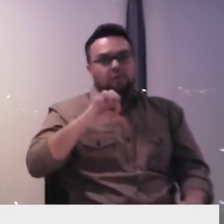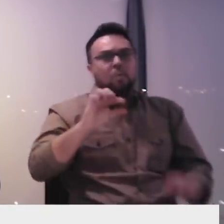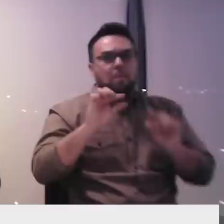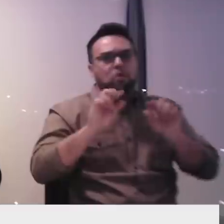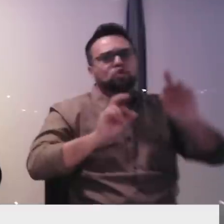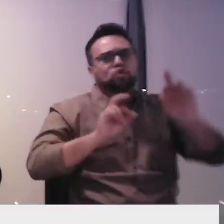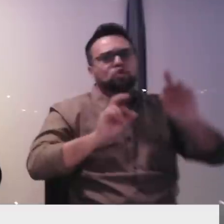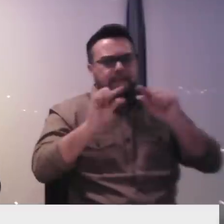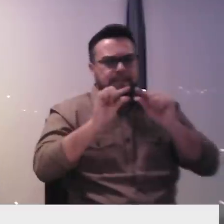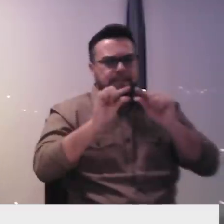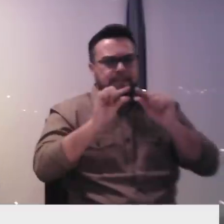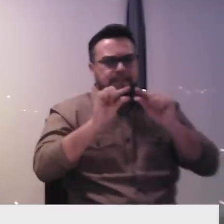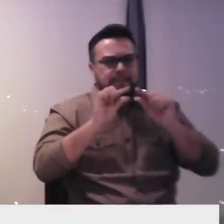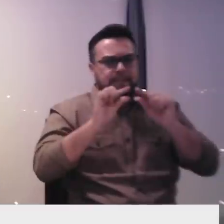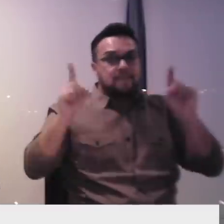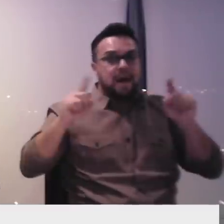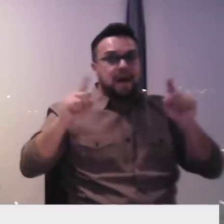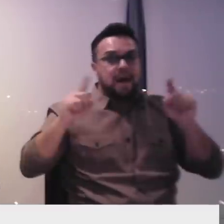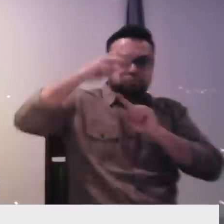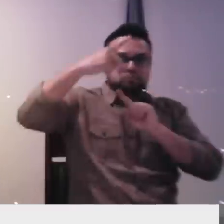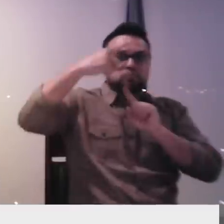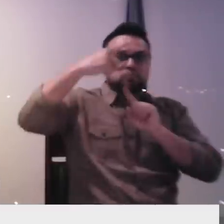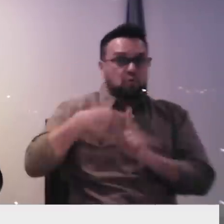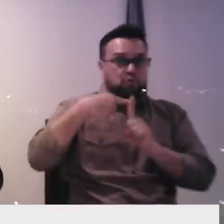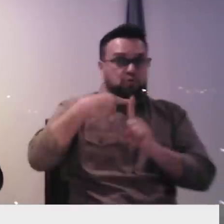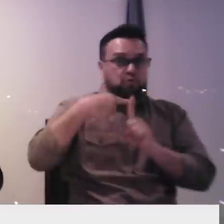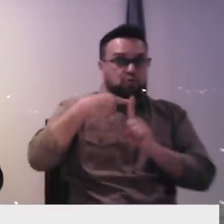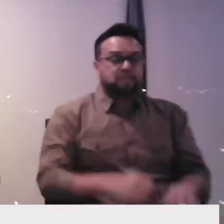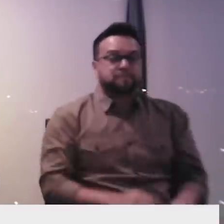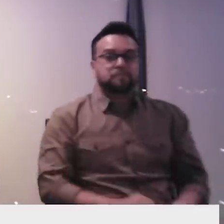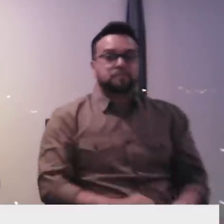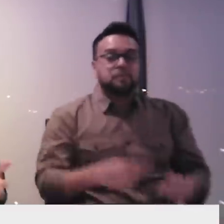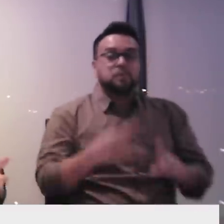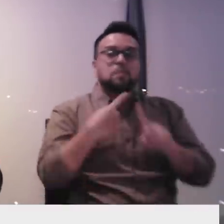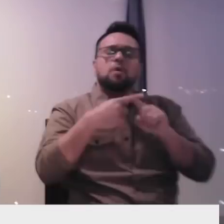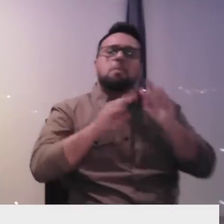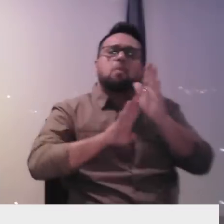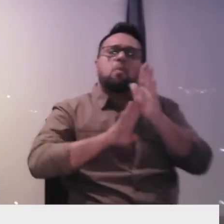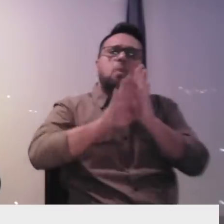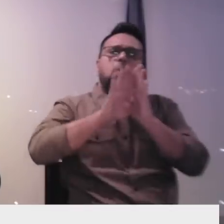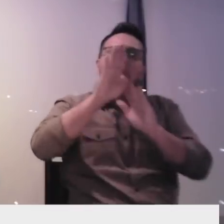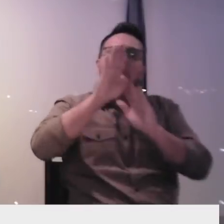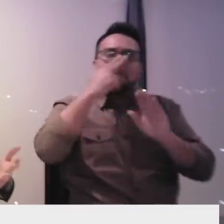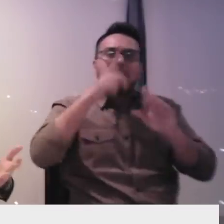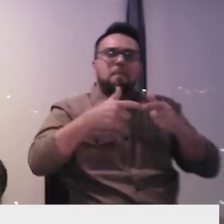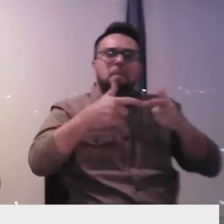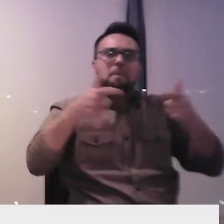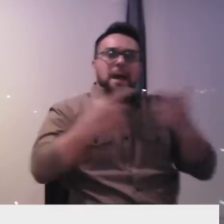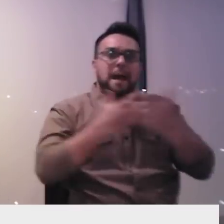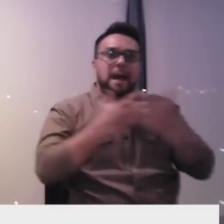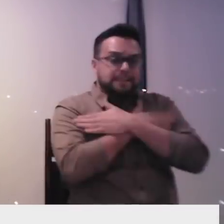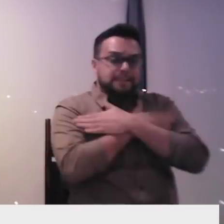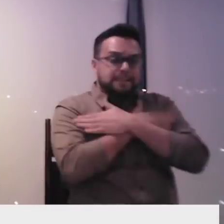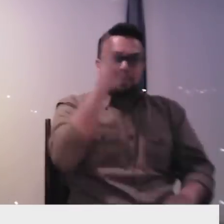coisa, mas um saldo positivo. Por que cresce o número de empregados no Brasil? Porque fica uma contradição, né?